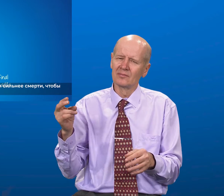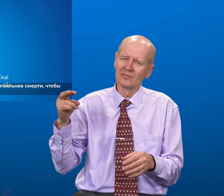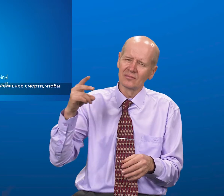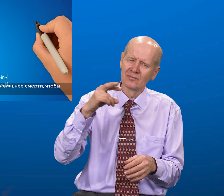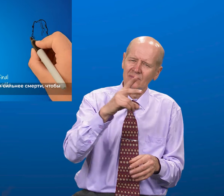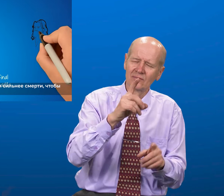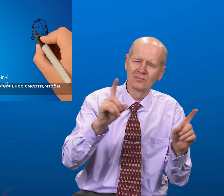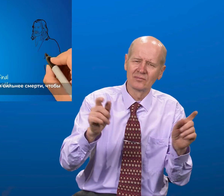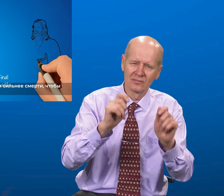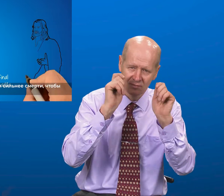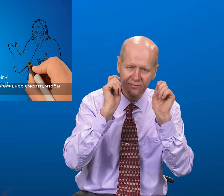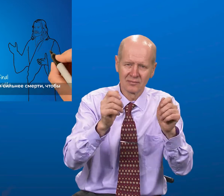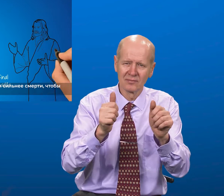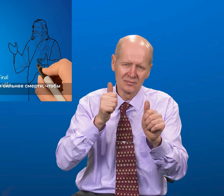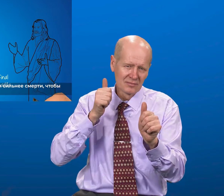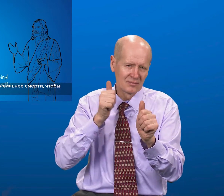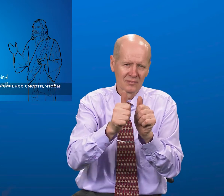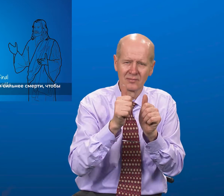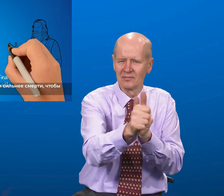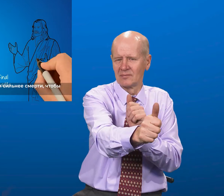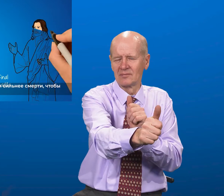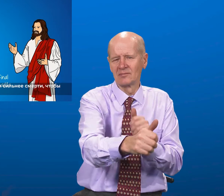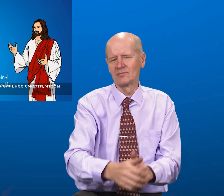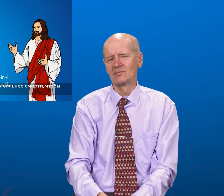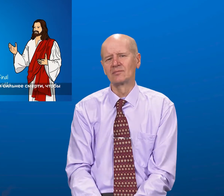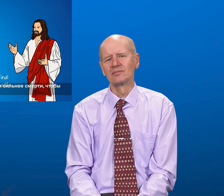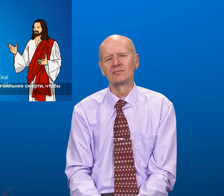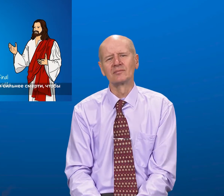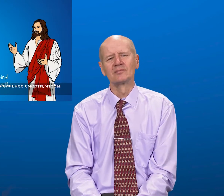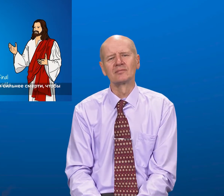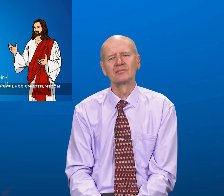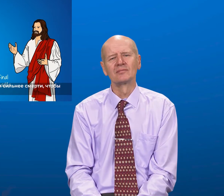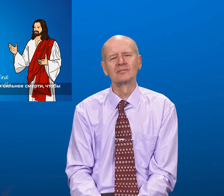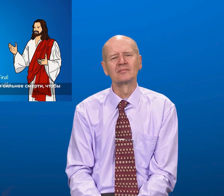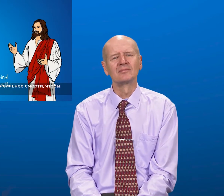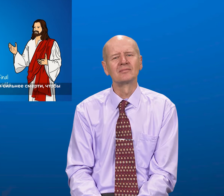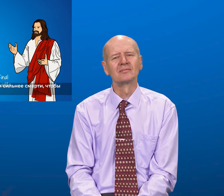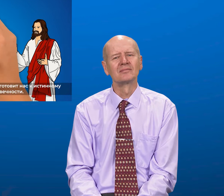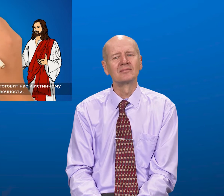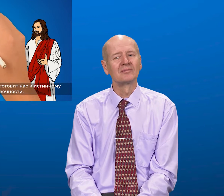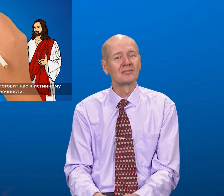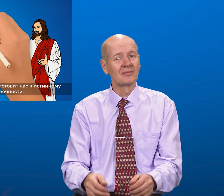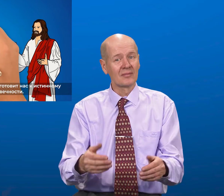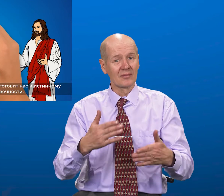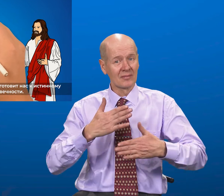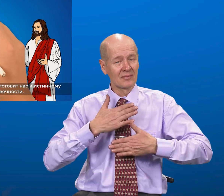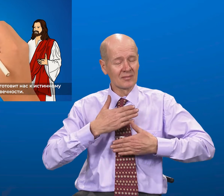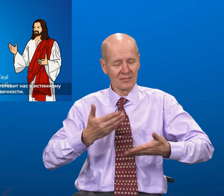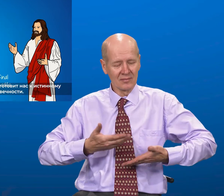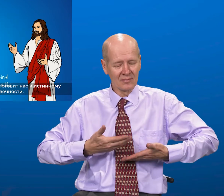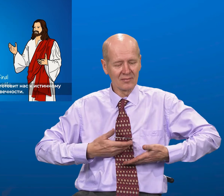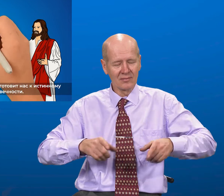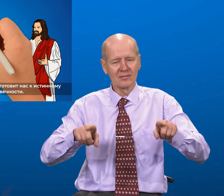Иисус пришел, чтобы дать нам надежду, которая сильнее смерти, чтобы научить нас, что приходящая